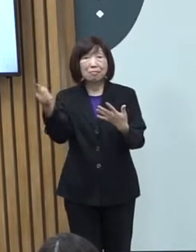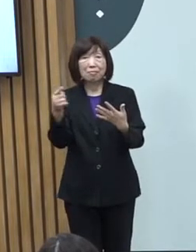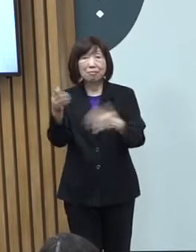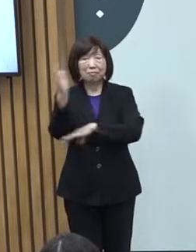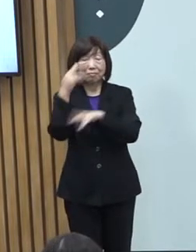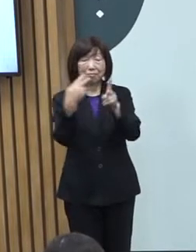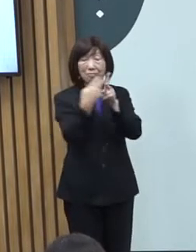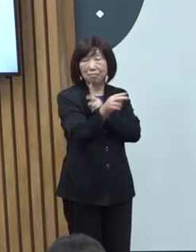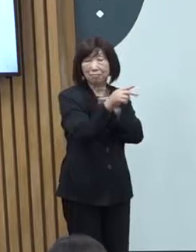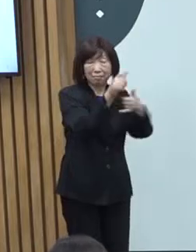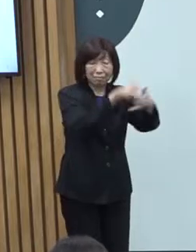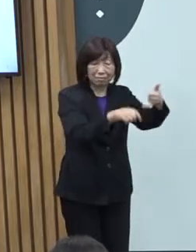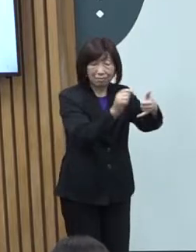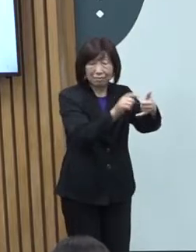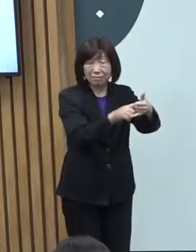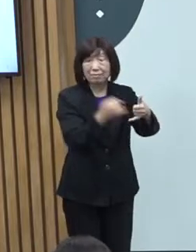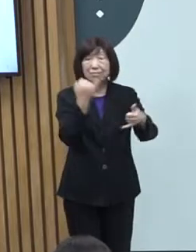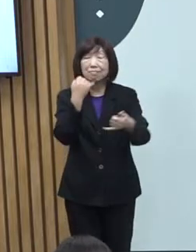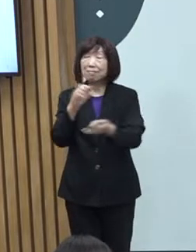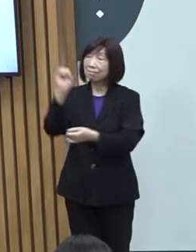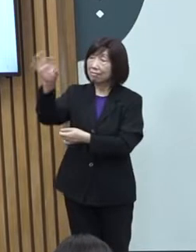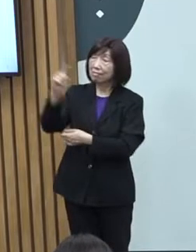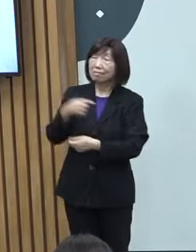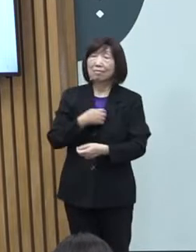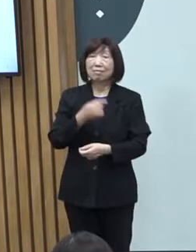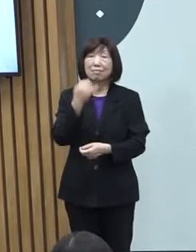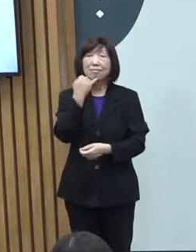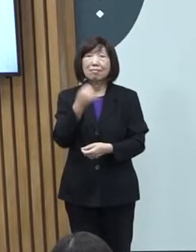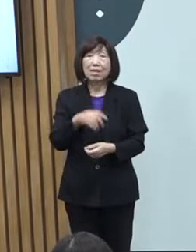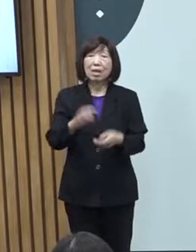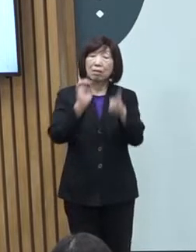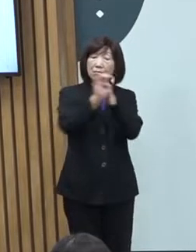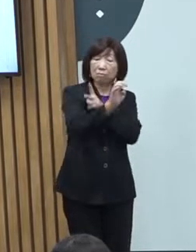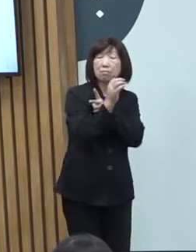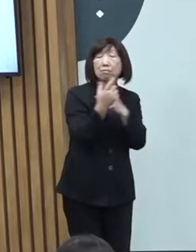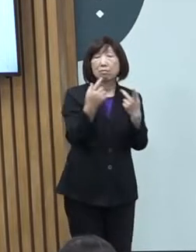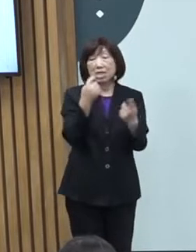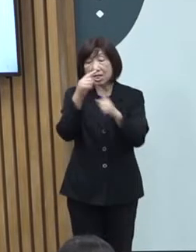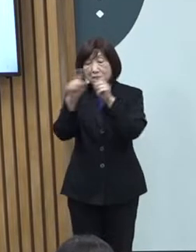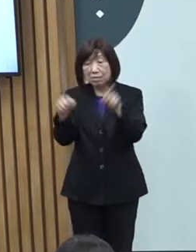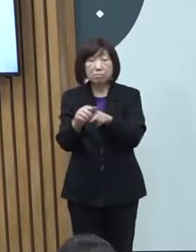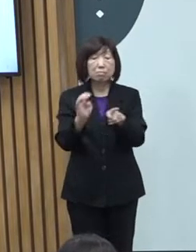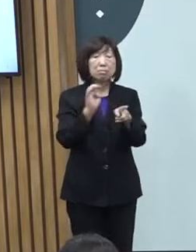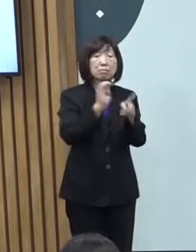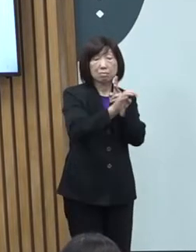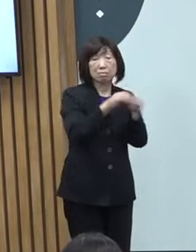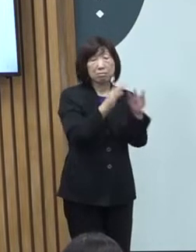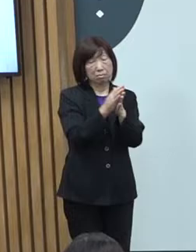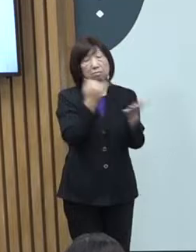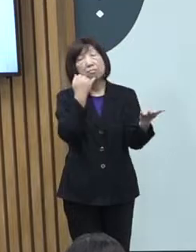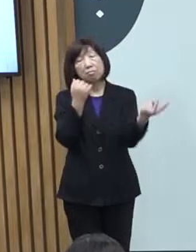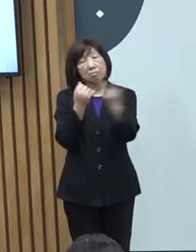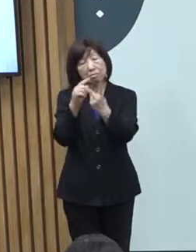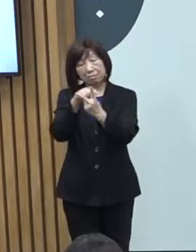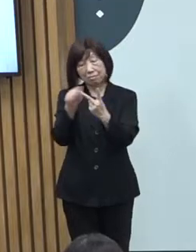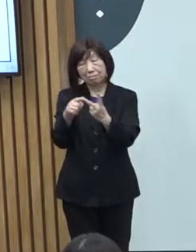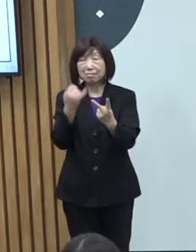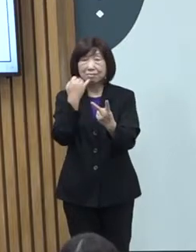的话，那民众可以申请说用电子邮件寄送啦，或者是纸本邮件来寄送都是可以